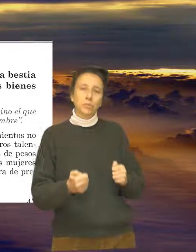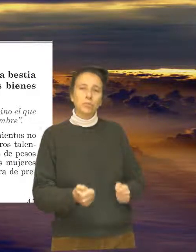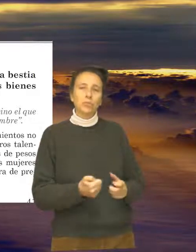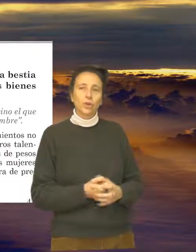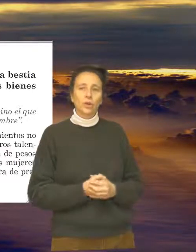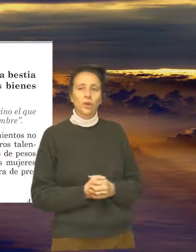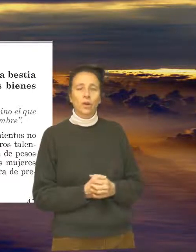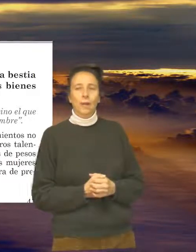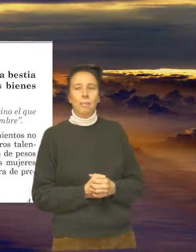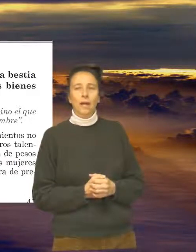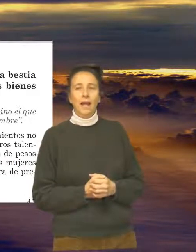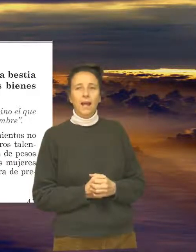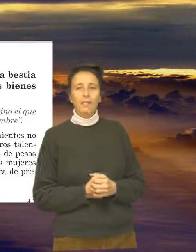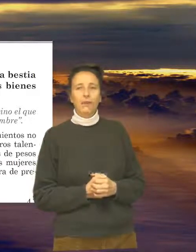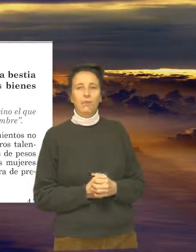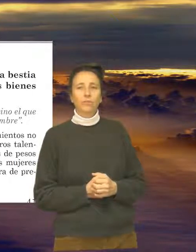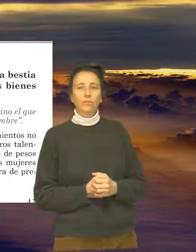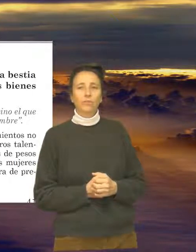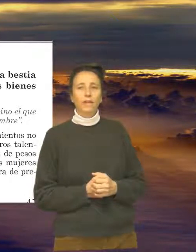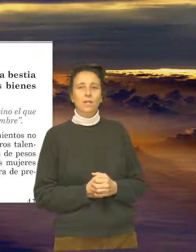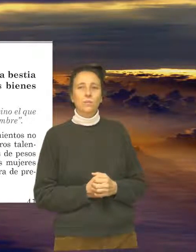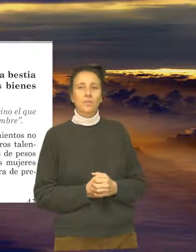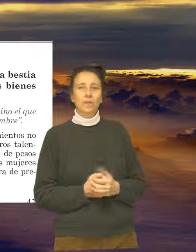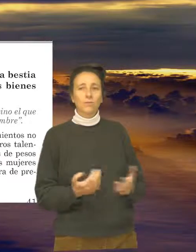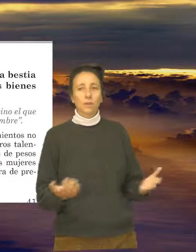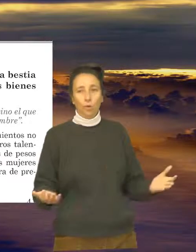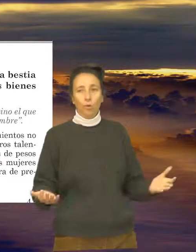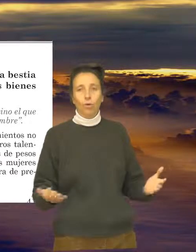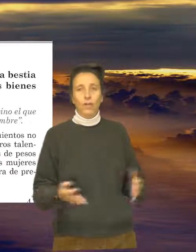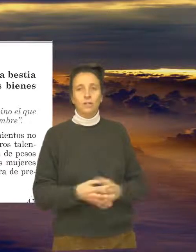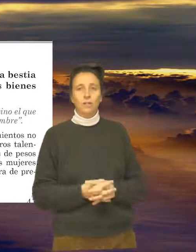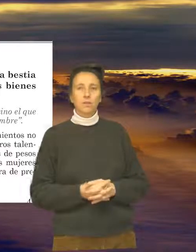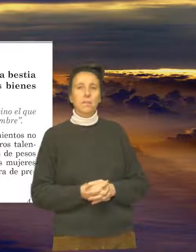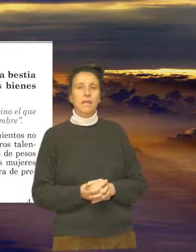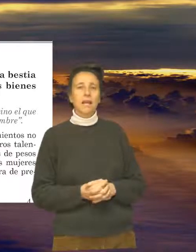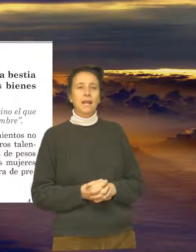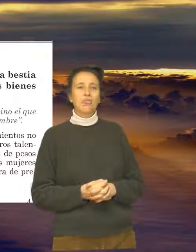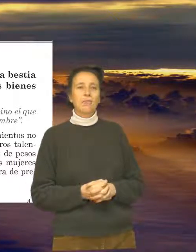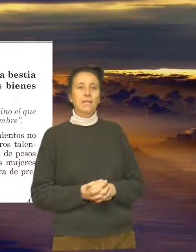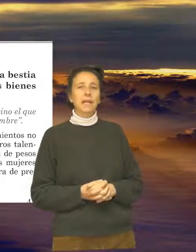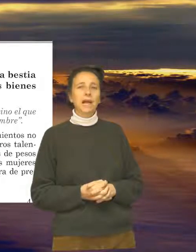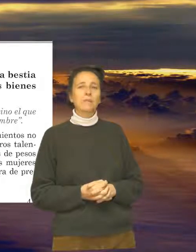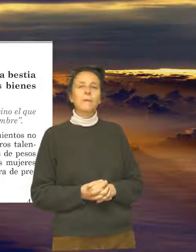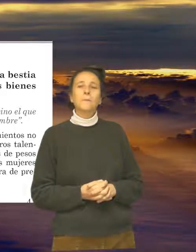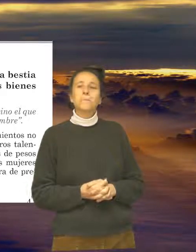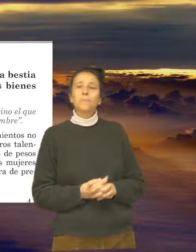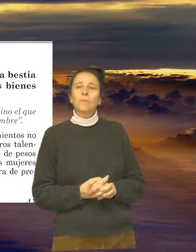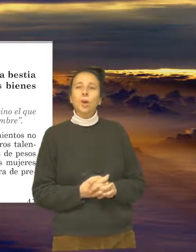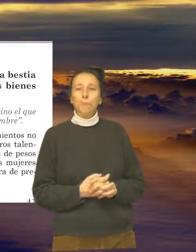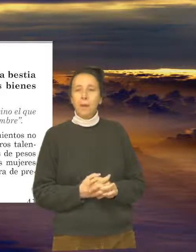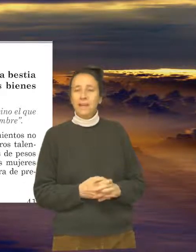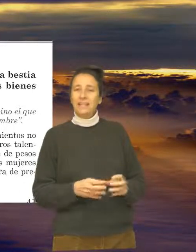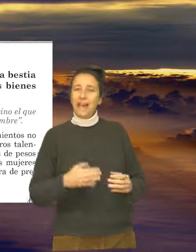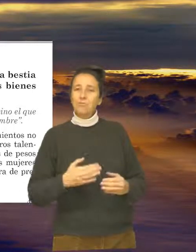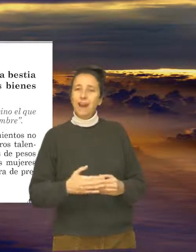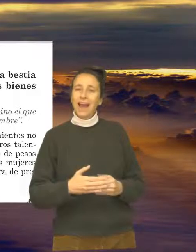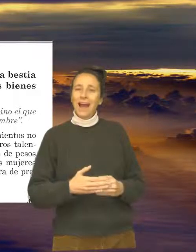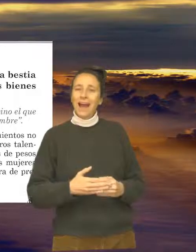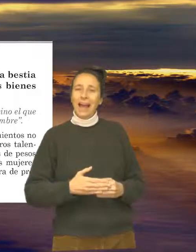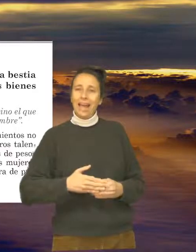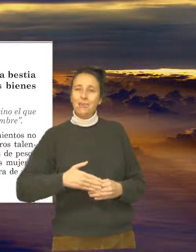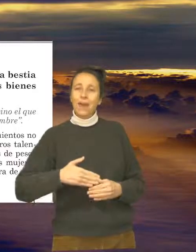una imposición para la adoración de un día específico, o lo que se denomina la ley dominical,